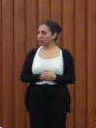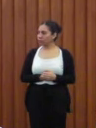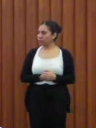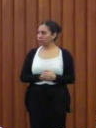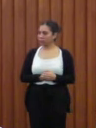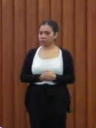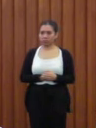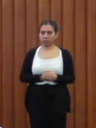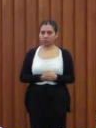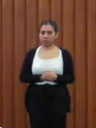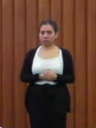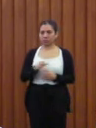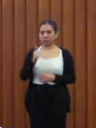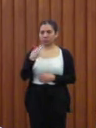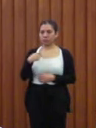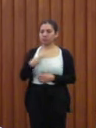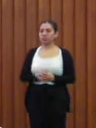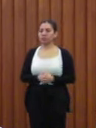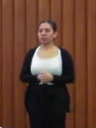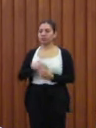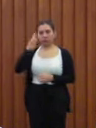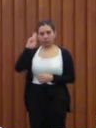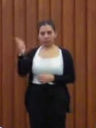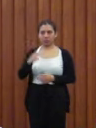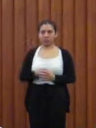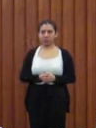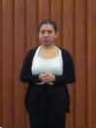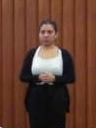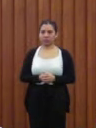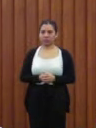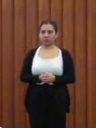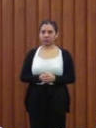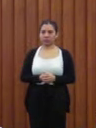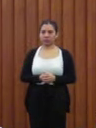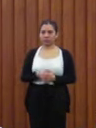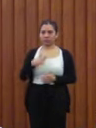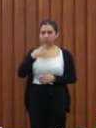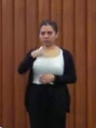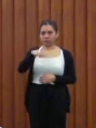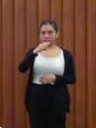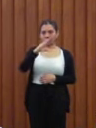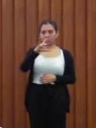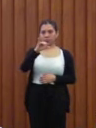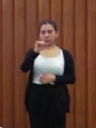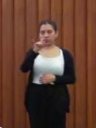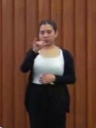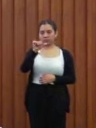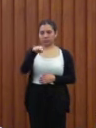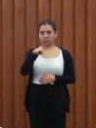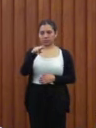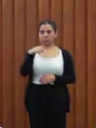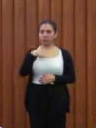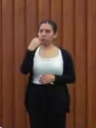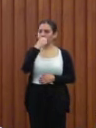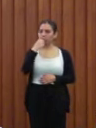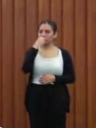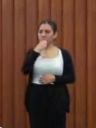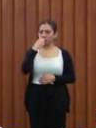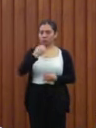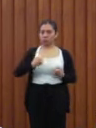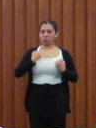¿Alguien más? Sí, adelante. Hola, ¿qué tal? Mi nombre es Cristian, soy de la Escuela de